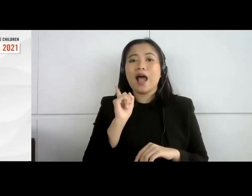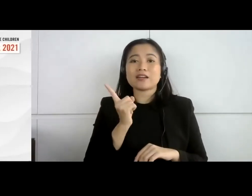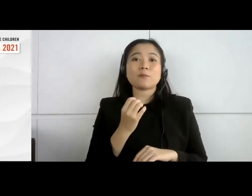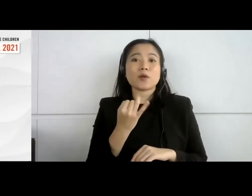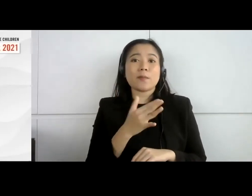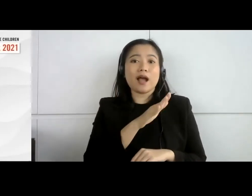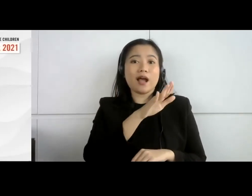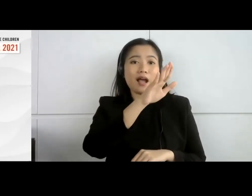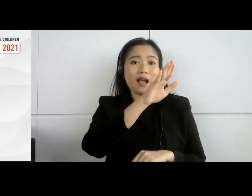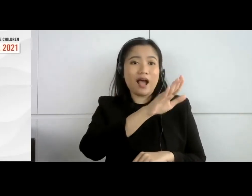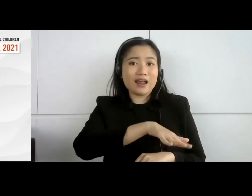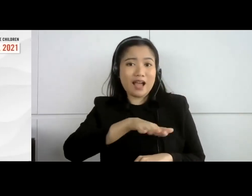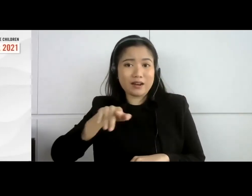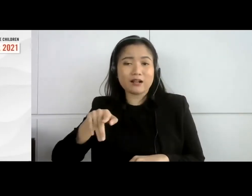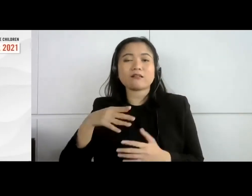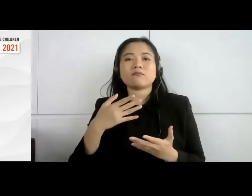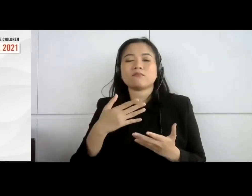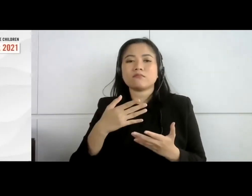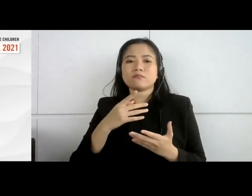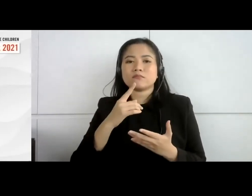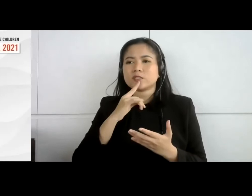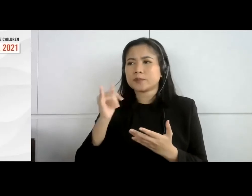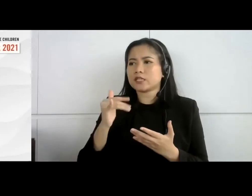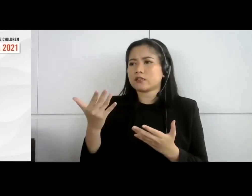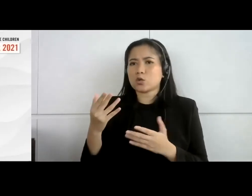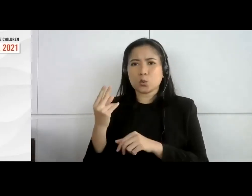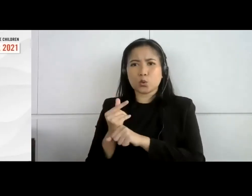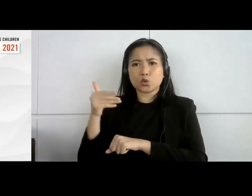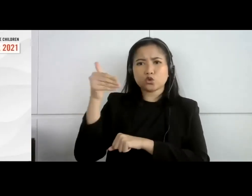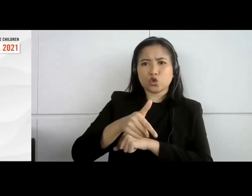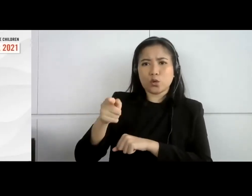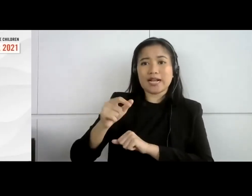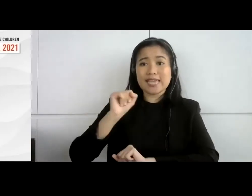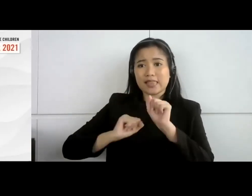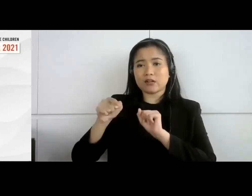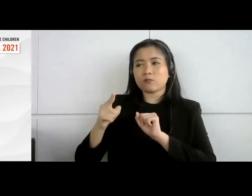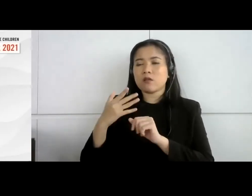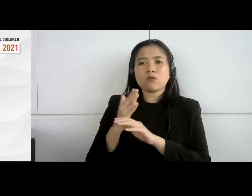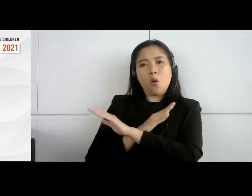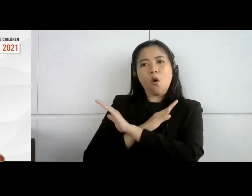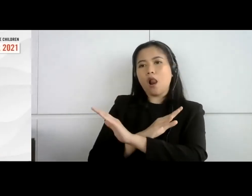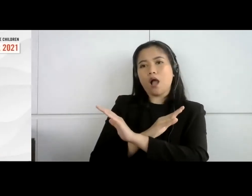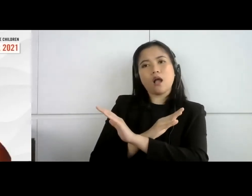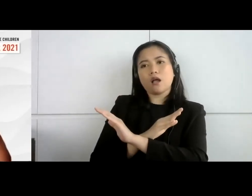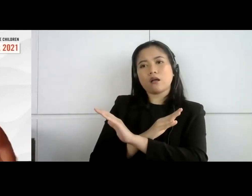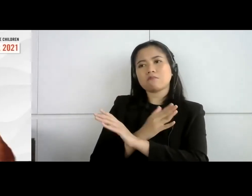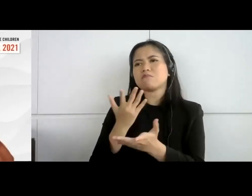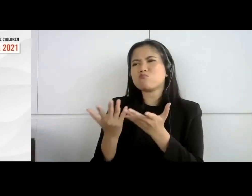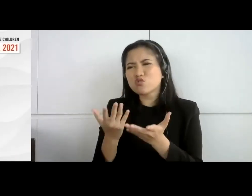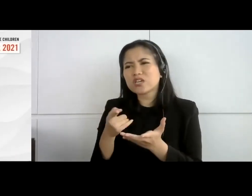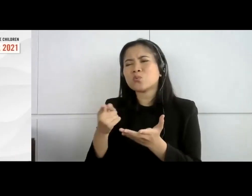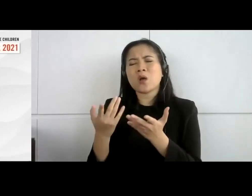mulai absen atau menolak ikut guru kunjung. Itu kan dikarenakan kemungkinannya sudah